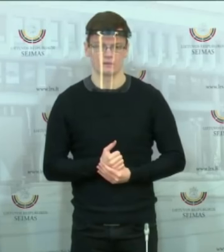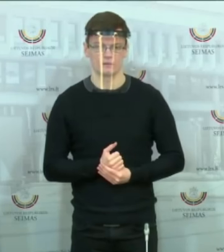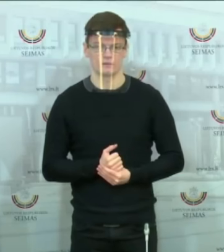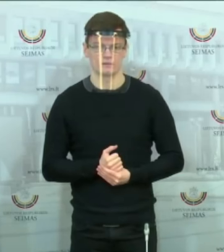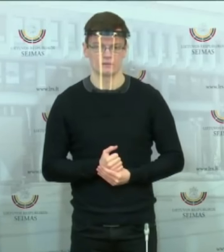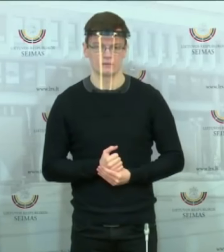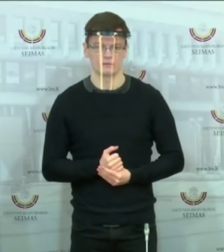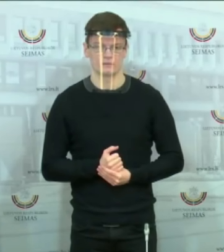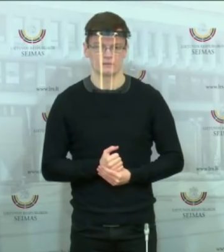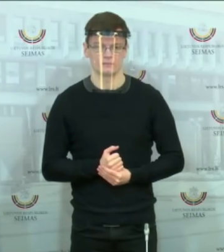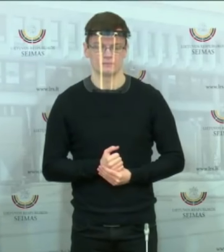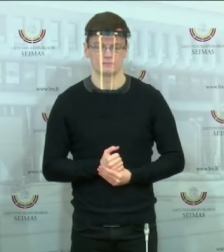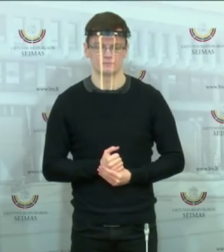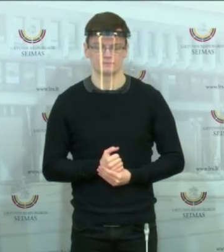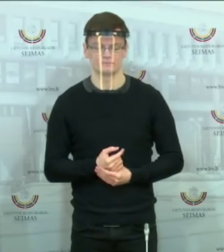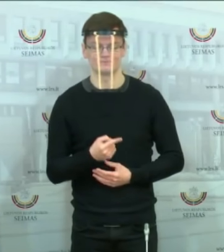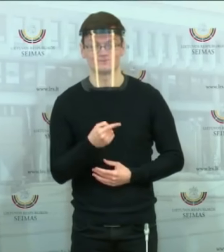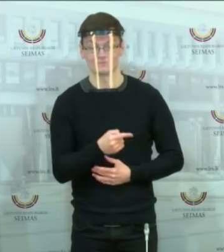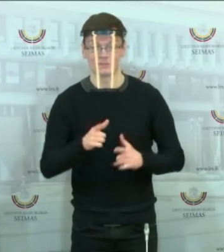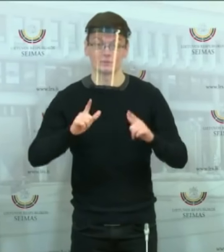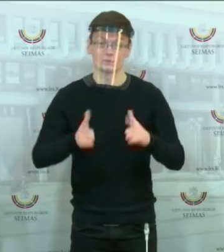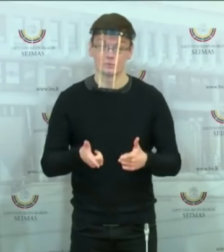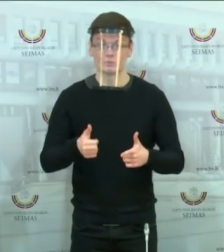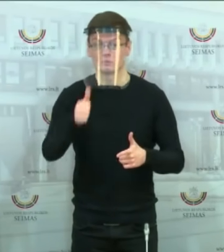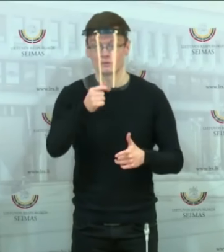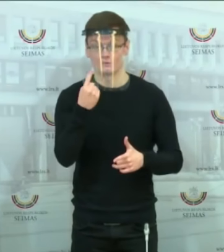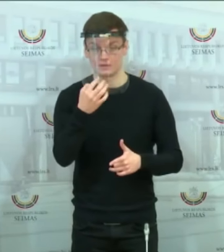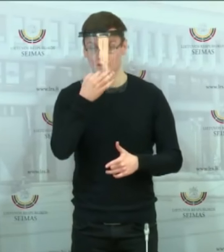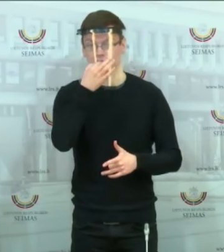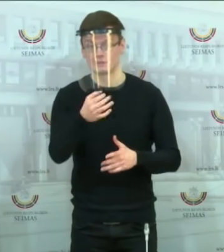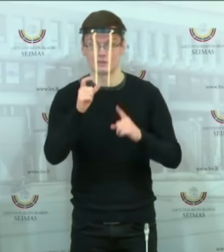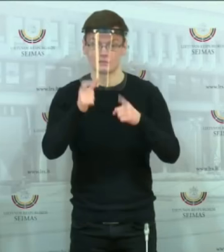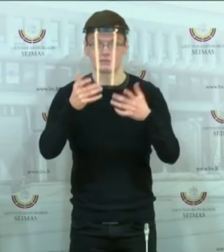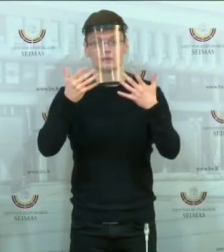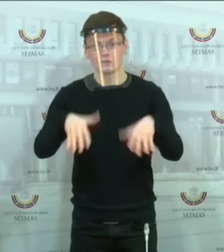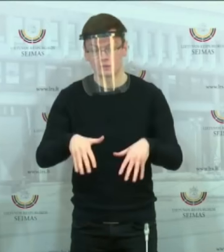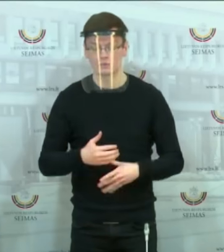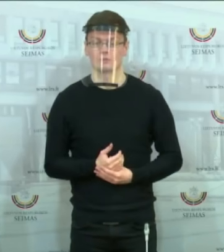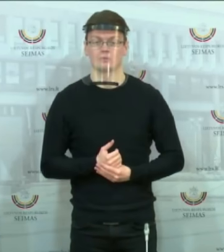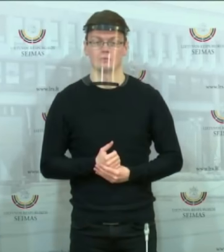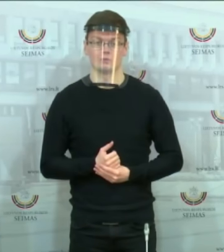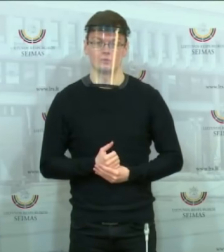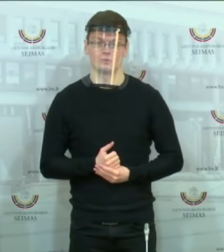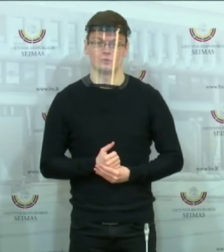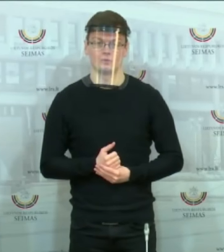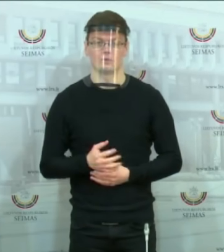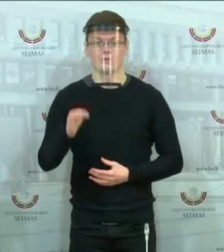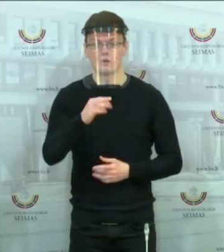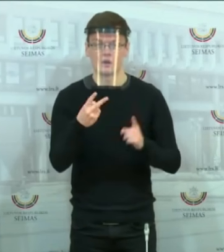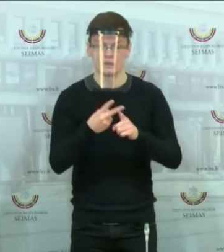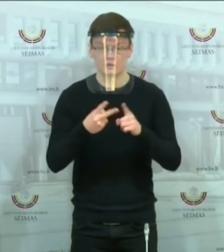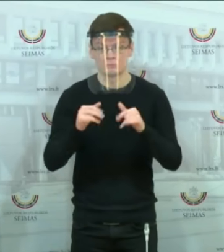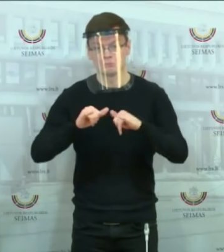Na, iš tiesų, keletas dalykų. Vieną aš jau paminėjau, atsakinėdamas dėl to, ar mes ruošiamės tai antrai bangai,